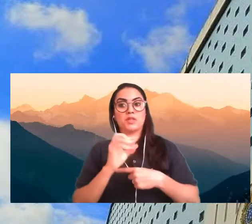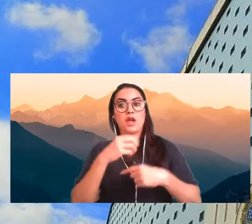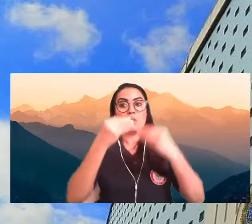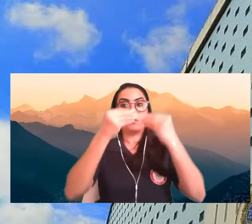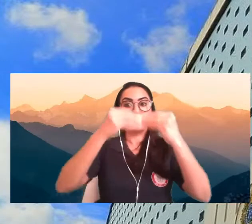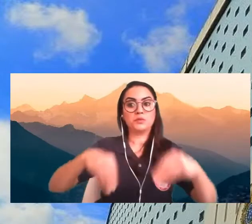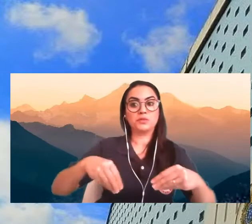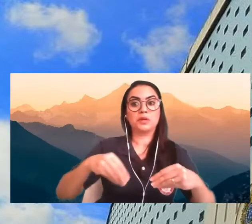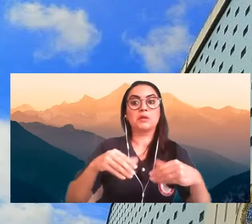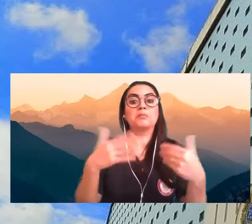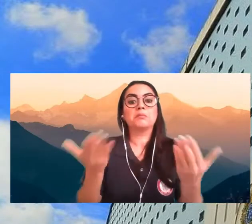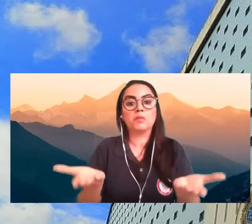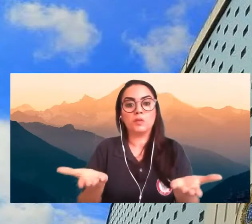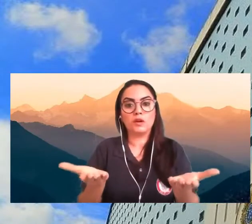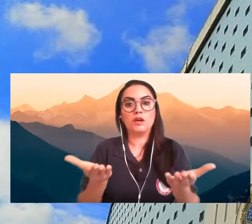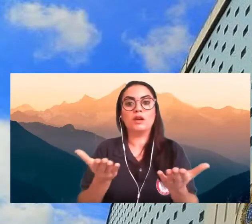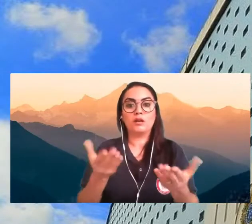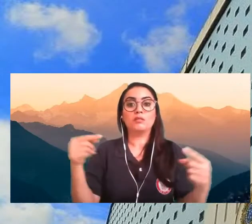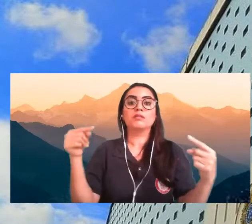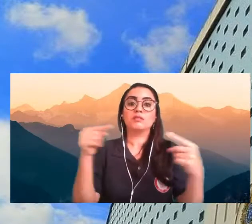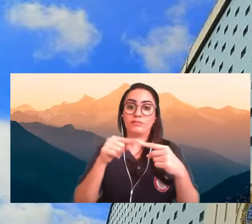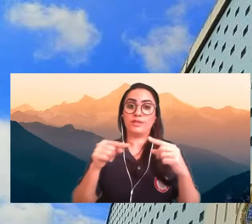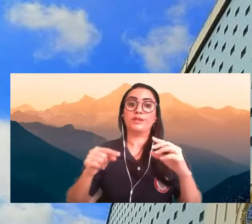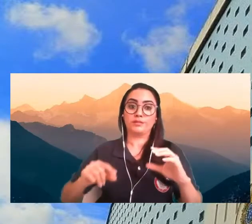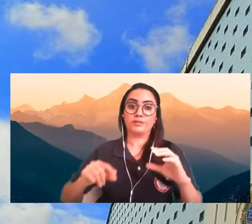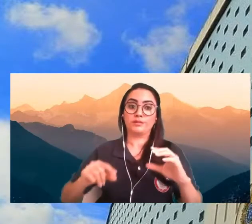de capitalismo exacerbado.